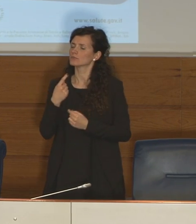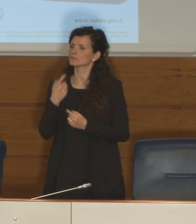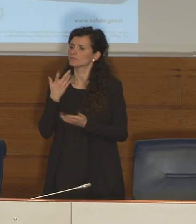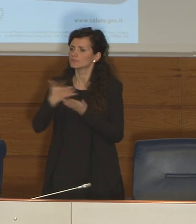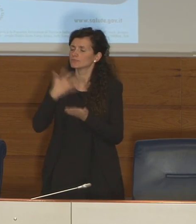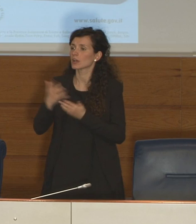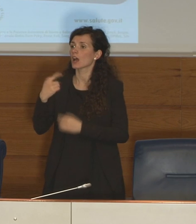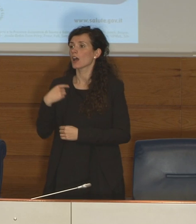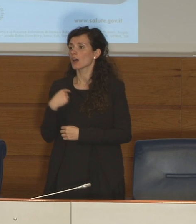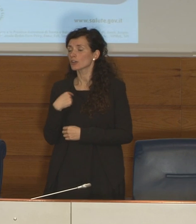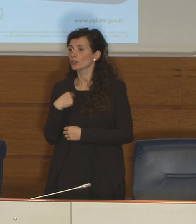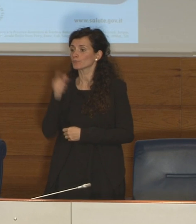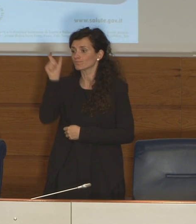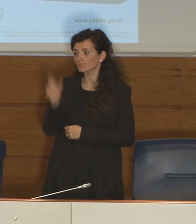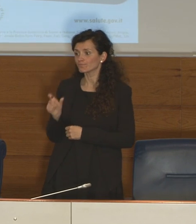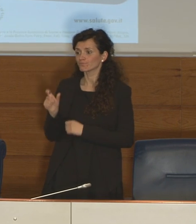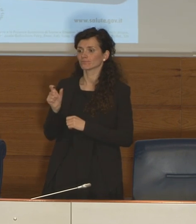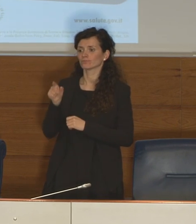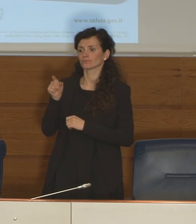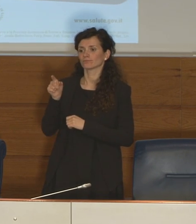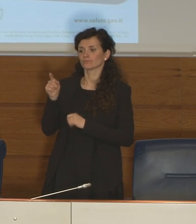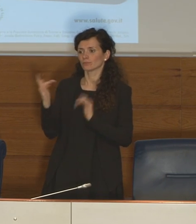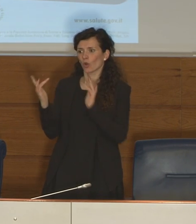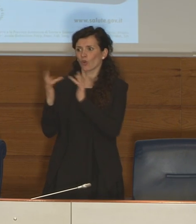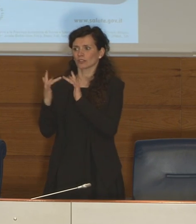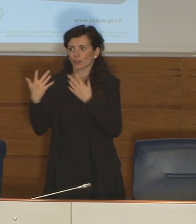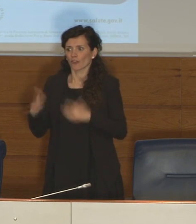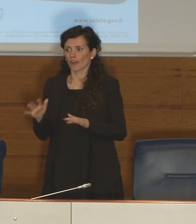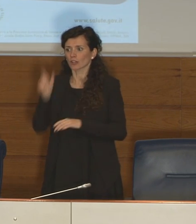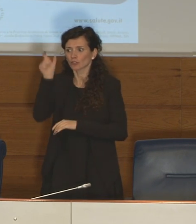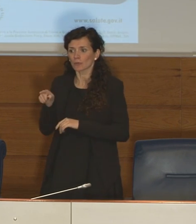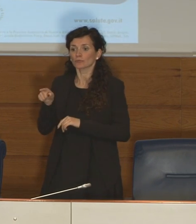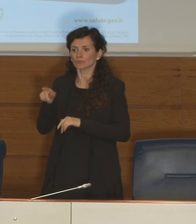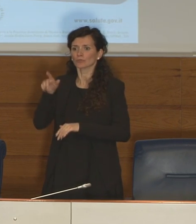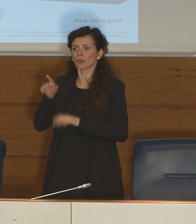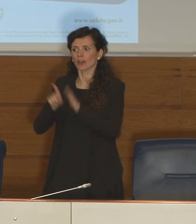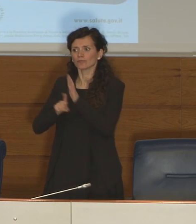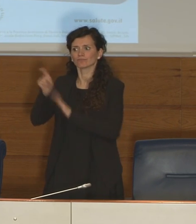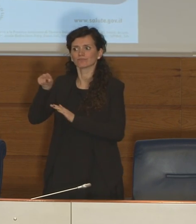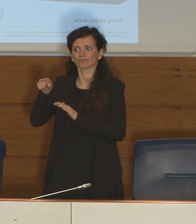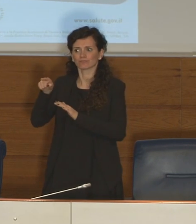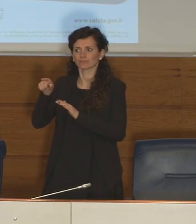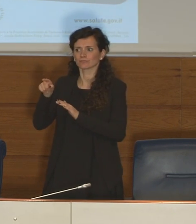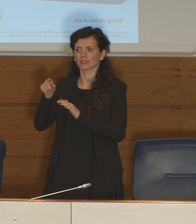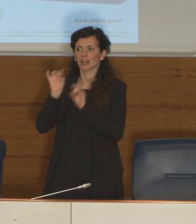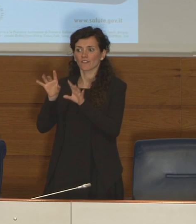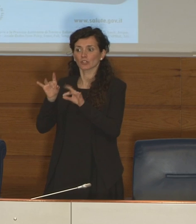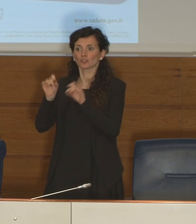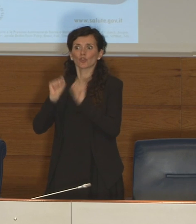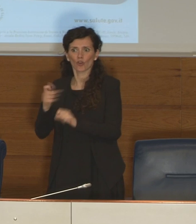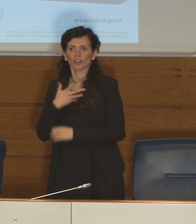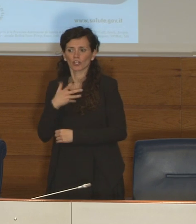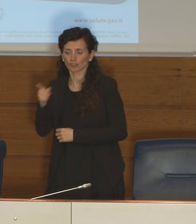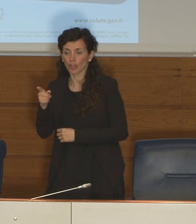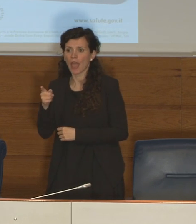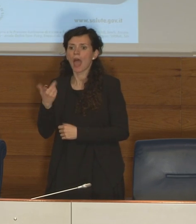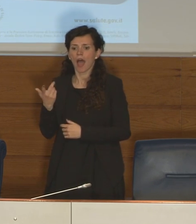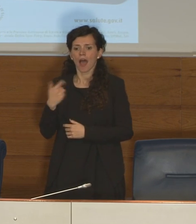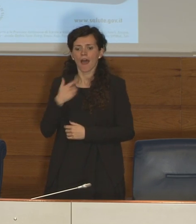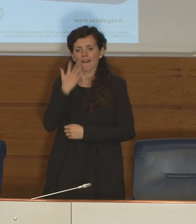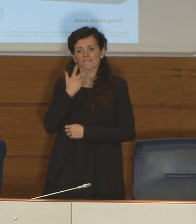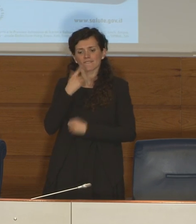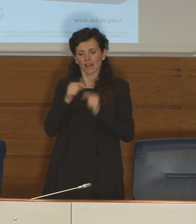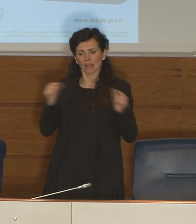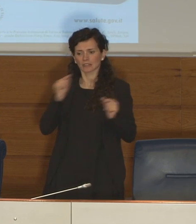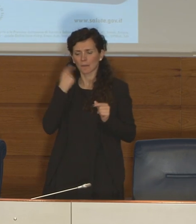un sospetto positivo vorrei fare il tampone lo possono fare queste persone il tampone o devono aspettare di